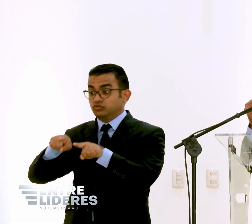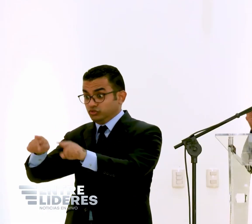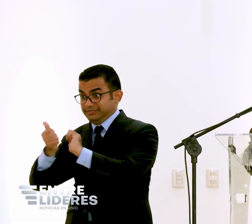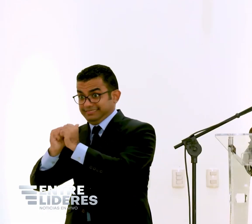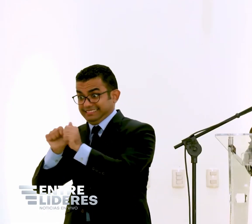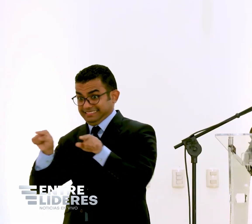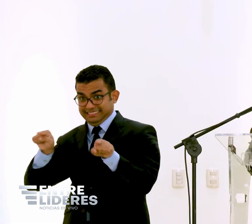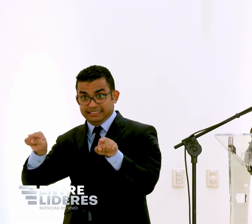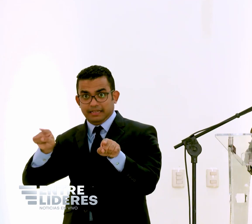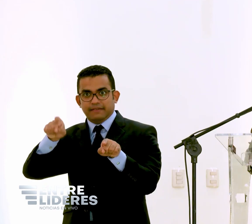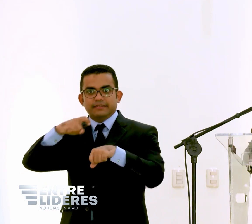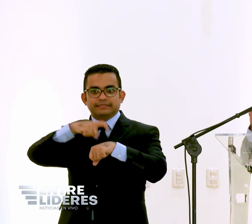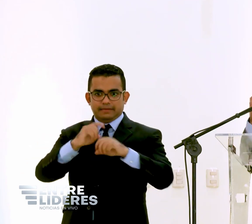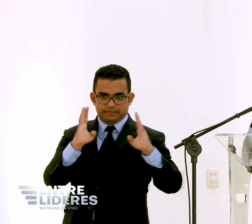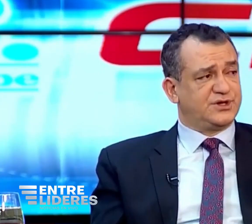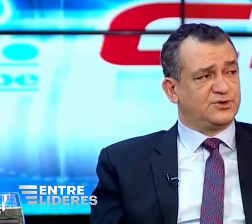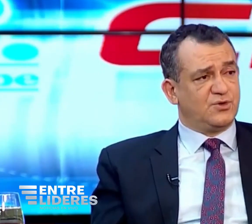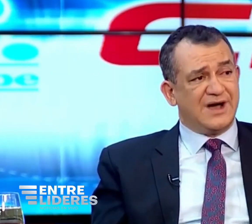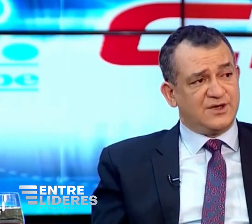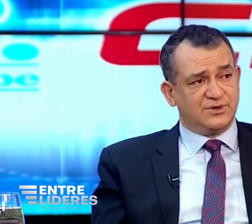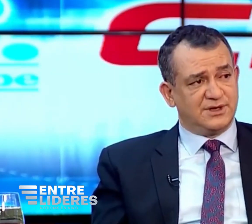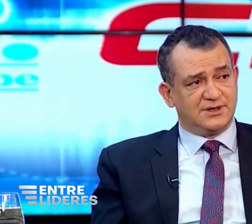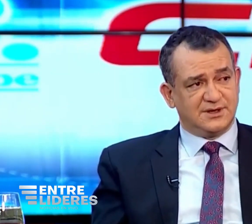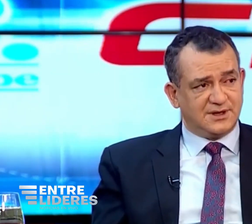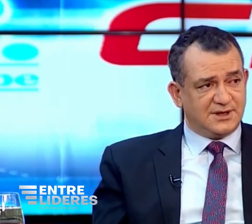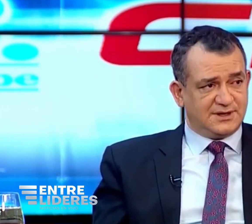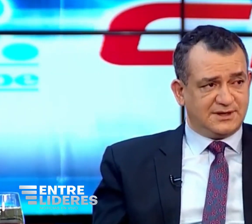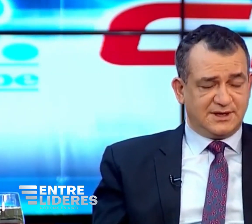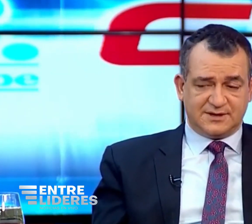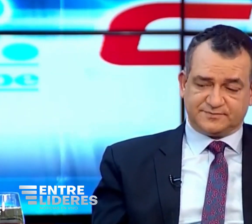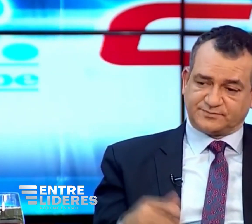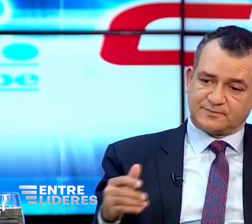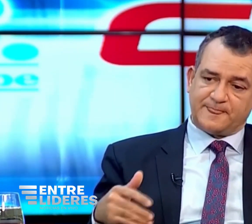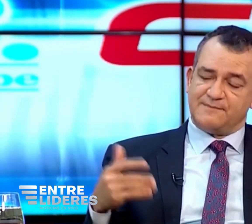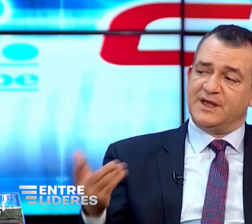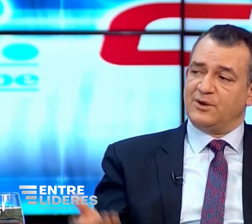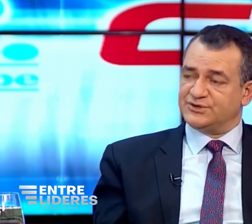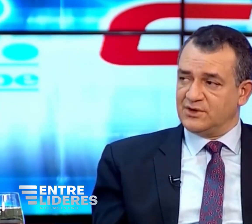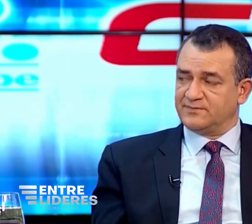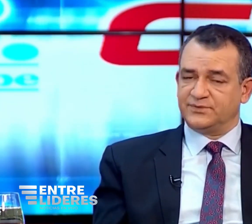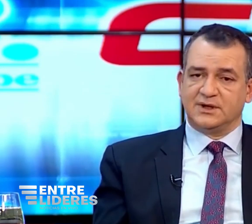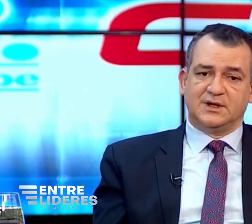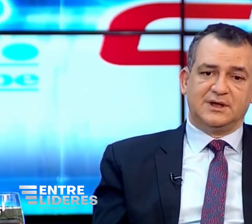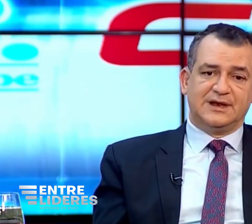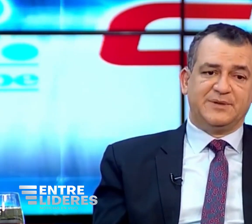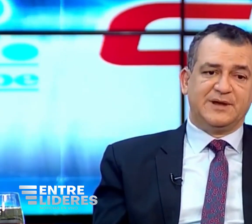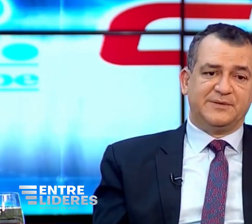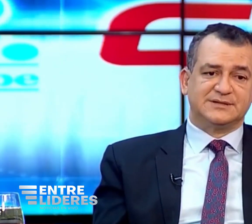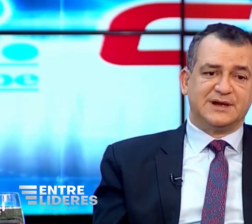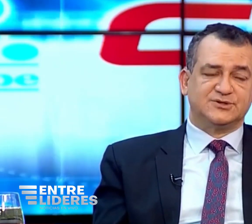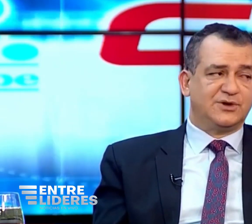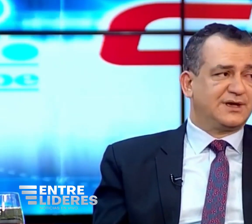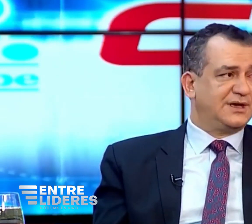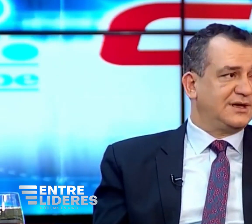de financiamiento público y de forma privada, dijo el presidente de la Junta Central Electoral, Román Jaques Liranzo. Recordó